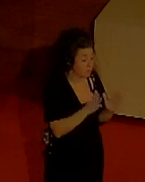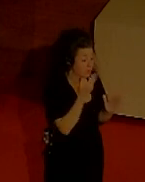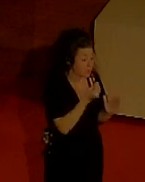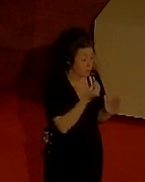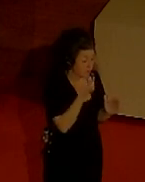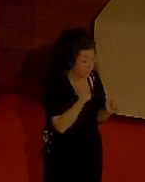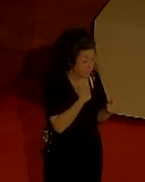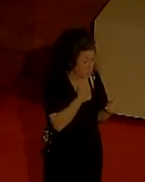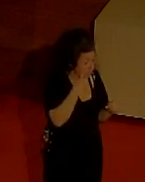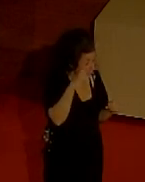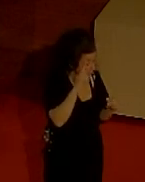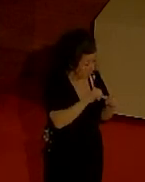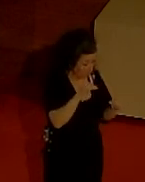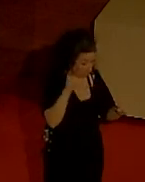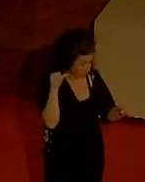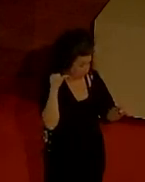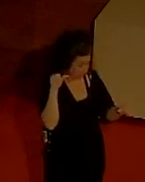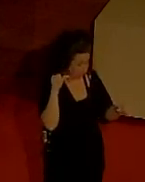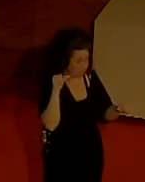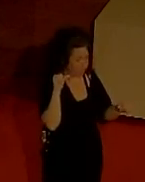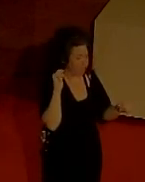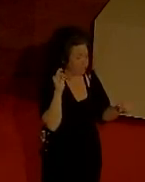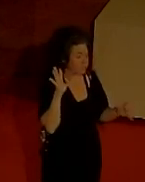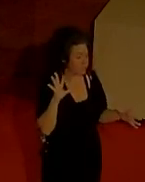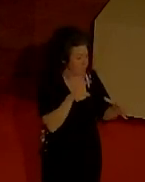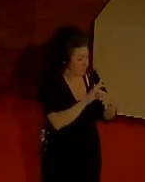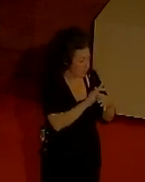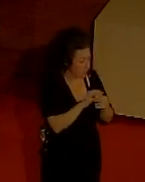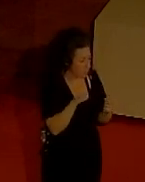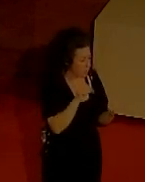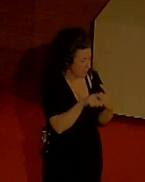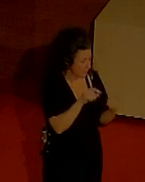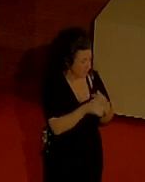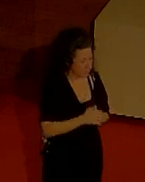a lo largo de mi carrera periodística y que tienen que ver con las migraciones.